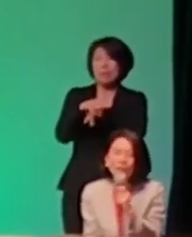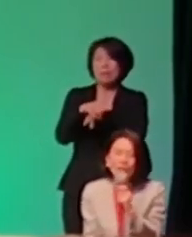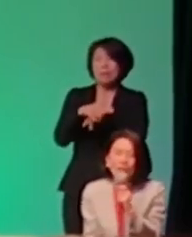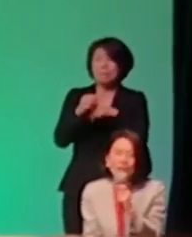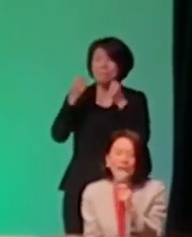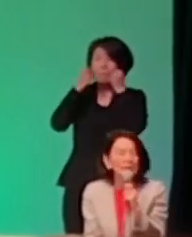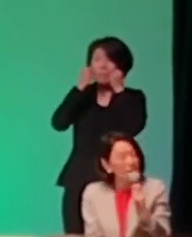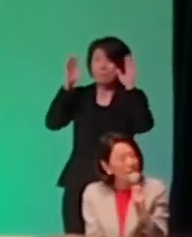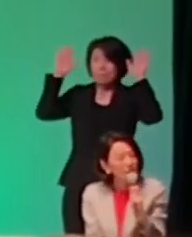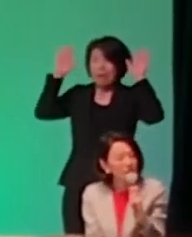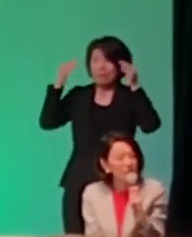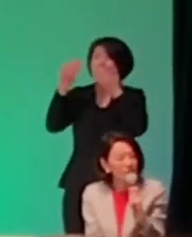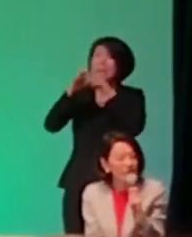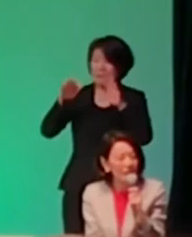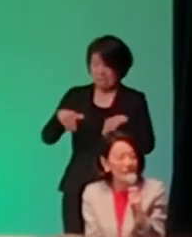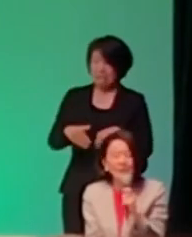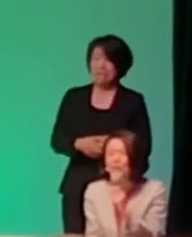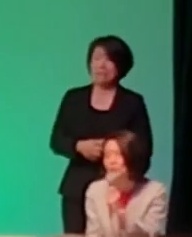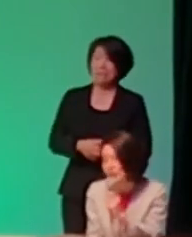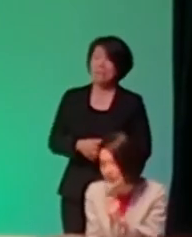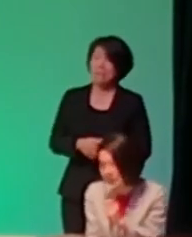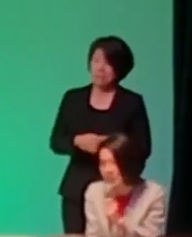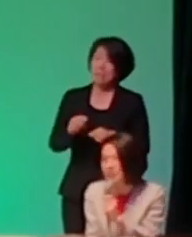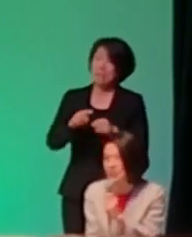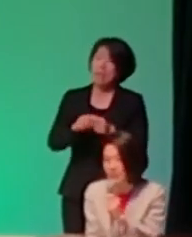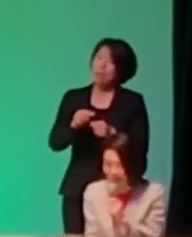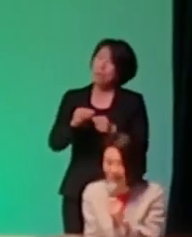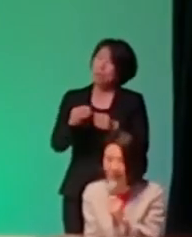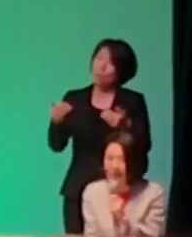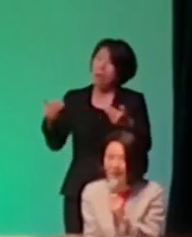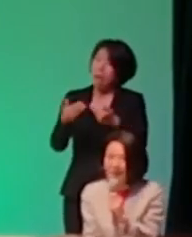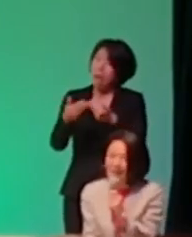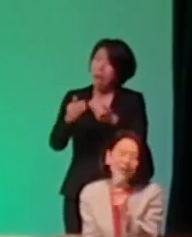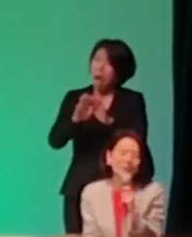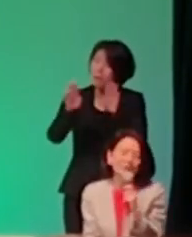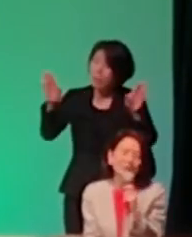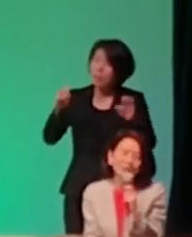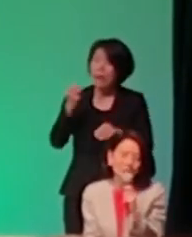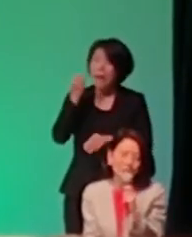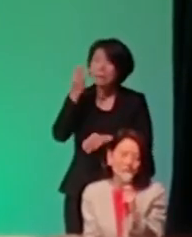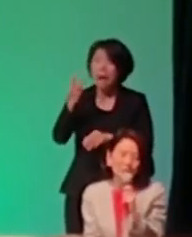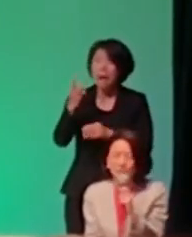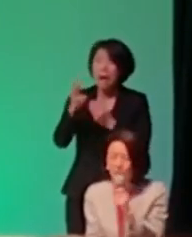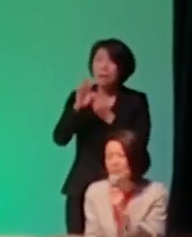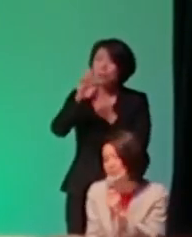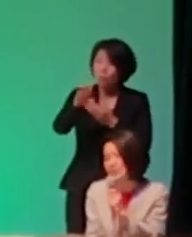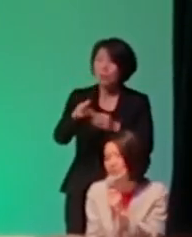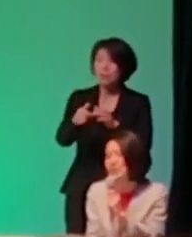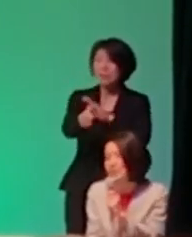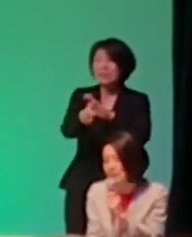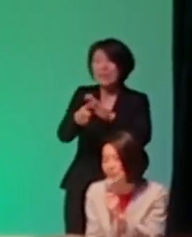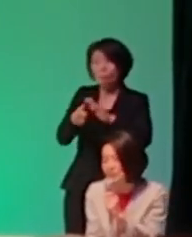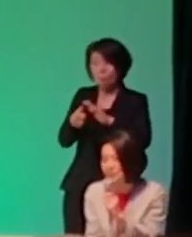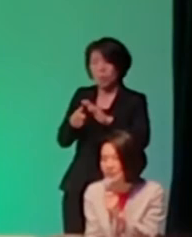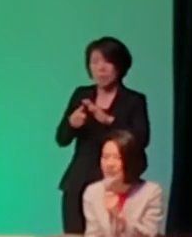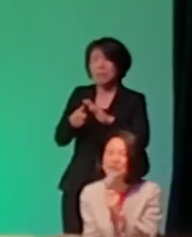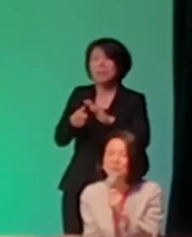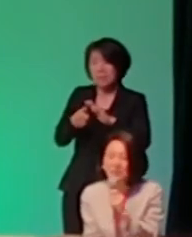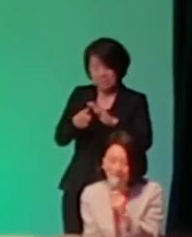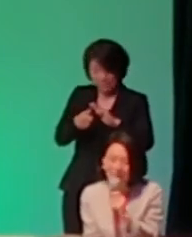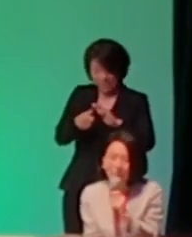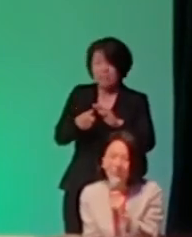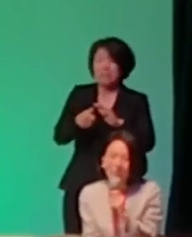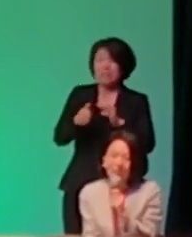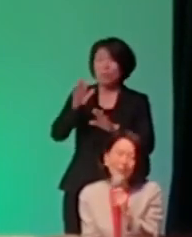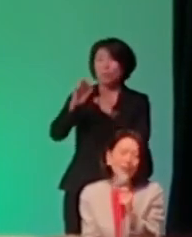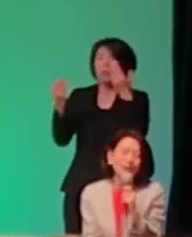結局3ヶ月過ぎぐらいから引きこもりが始まってしまって、半年以上もうずっと自宅にいたという状態になって